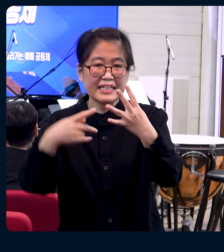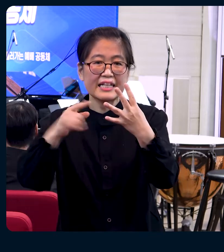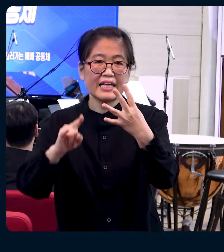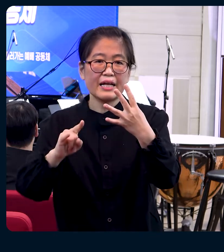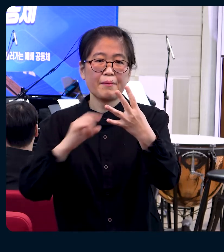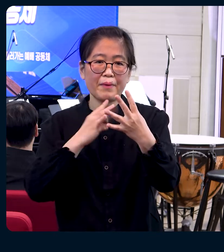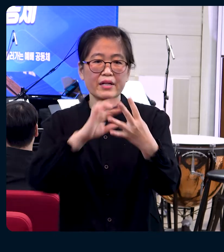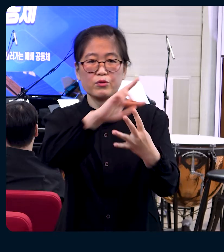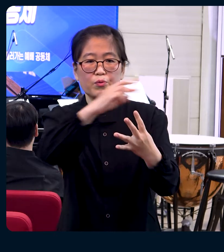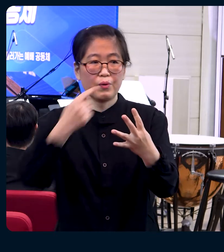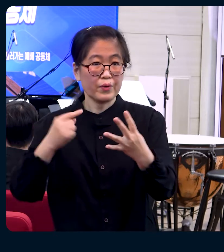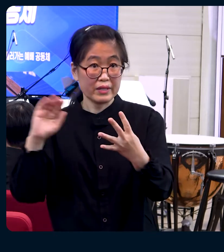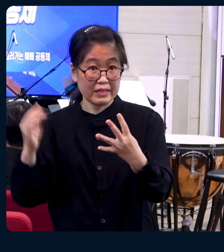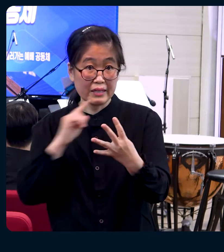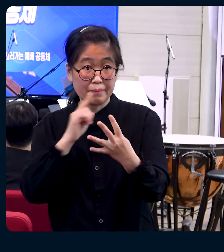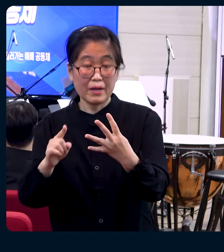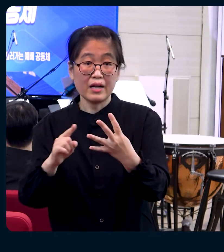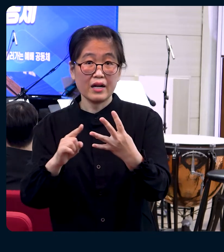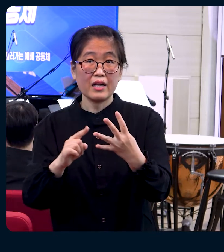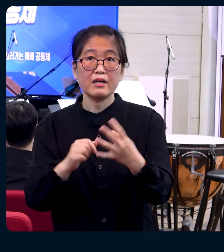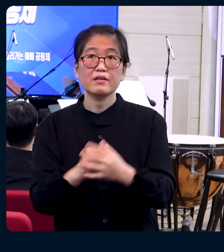이거를 아브라함 때 하신 겁니다.